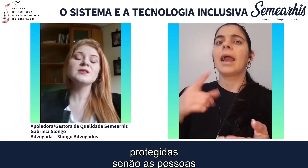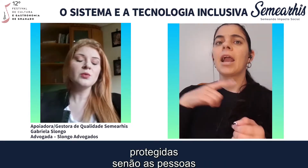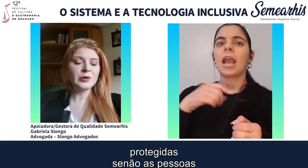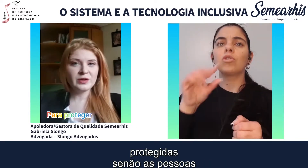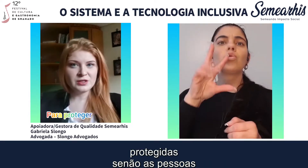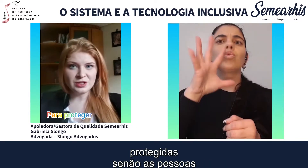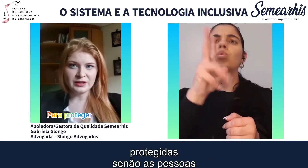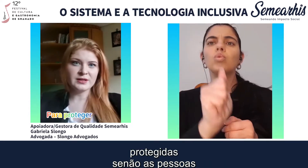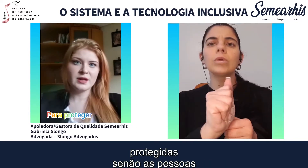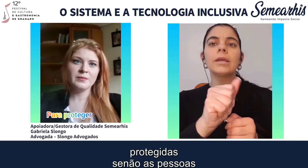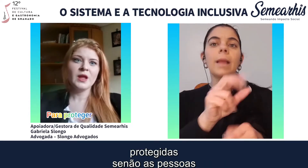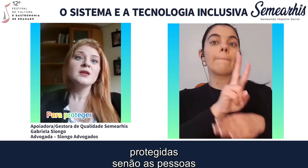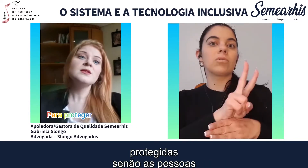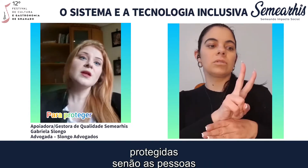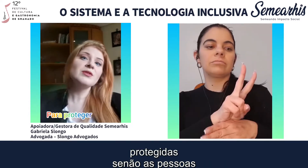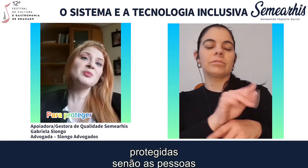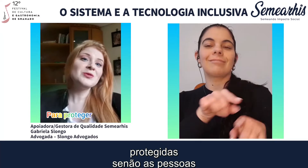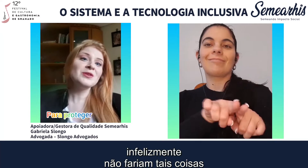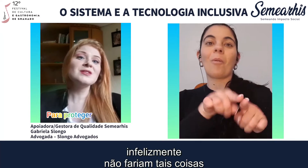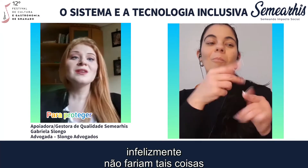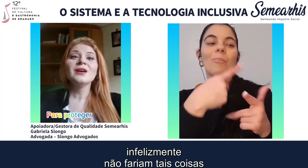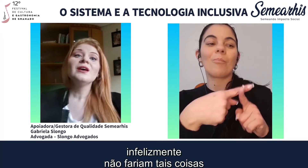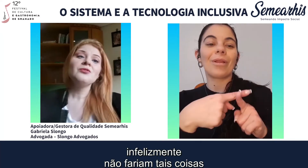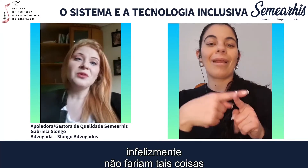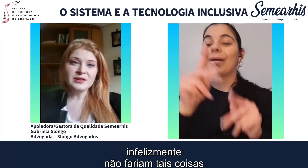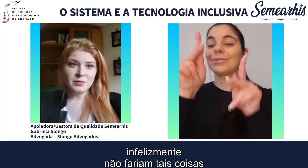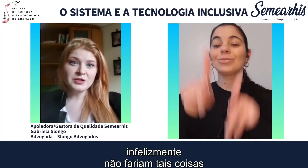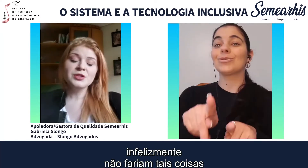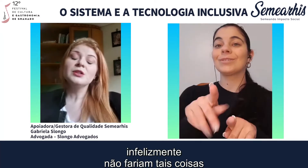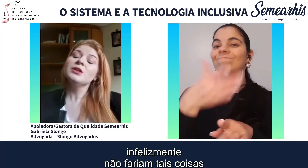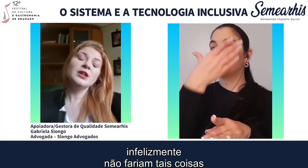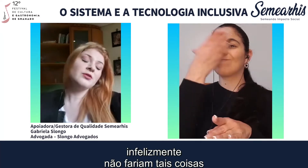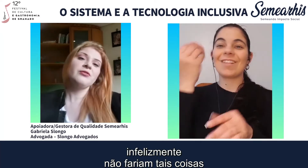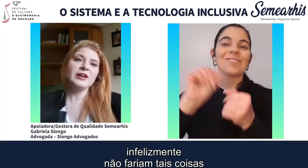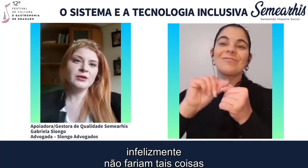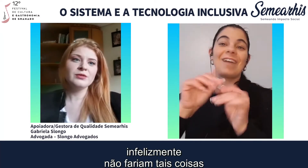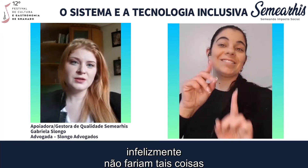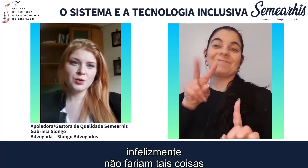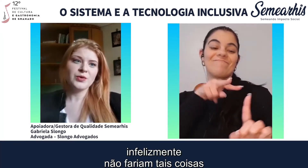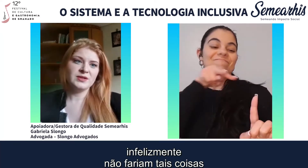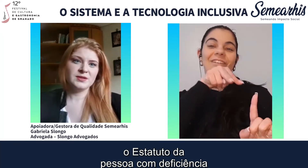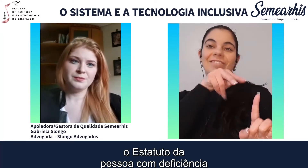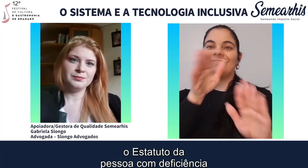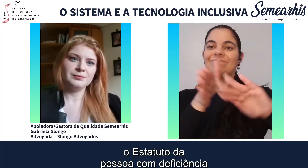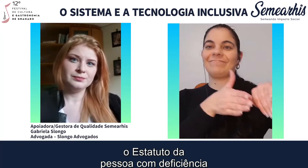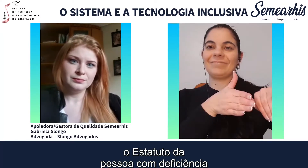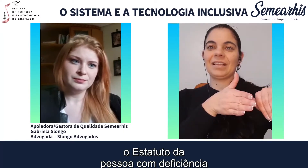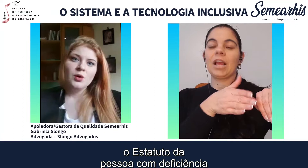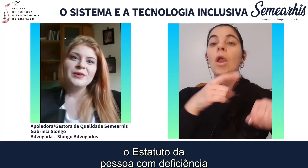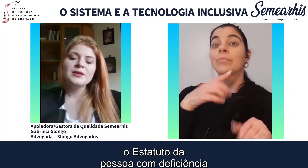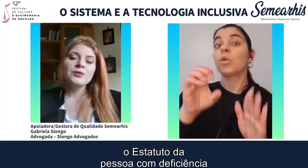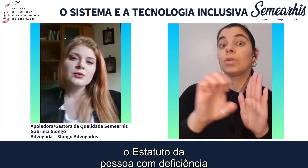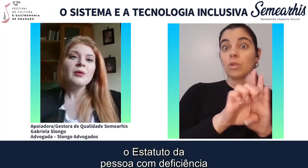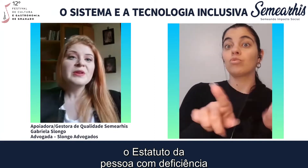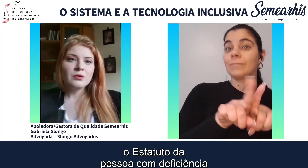coisas que estão protegidas, né? Senão as pessoas, infelizmente, não fariam tais coisas.